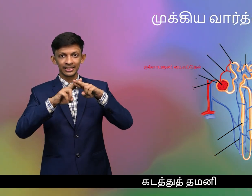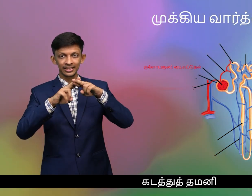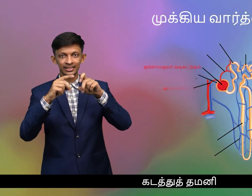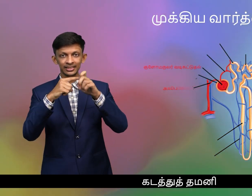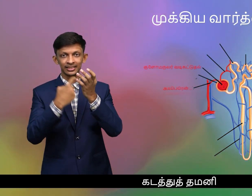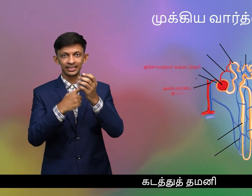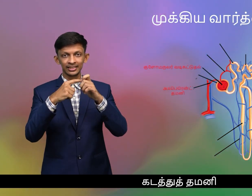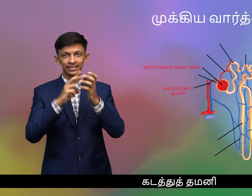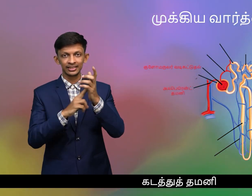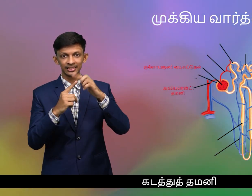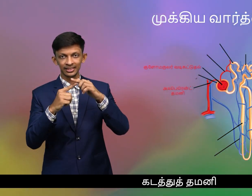கடத்து தமனி,